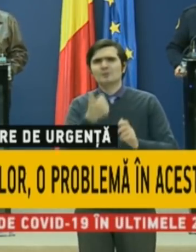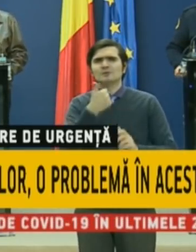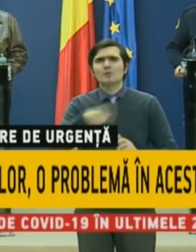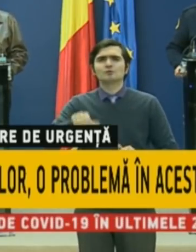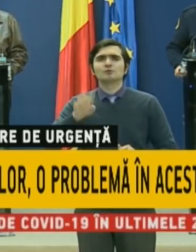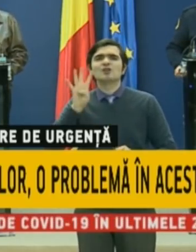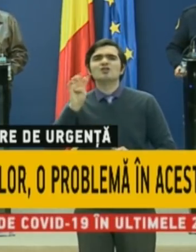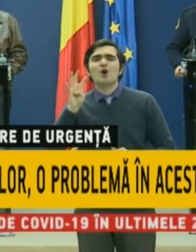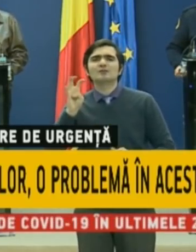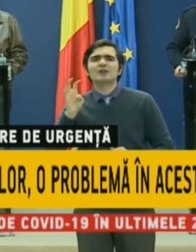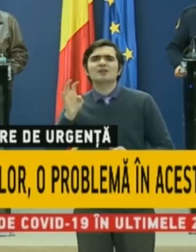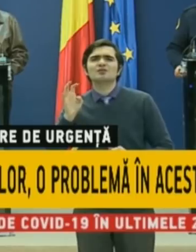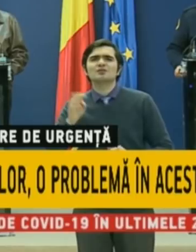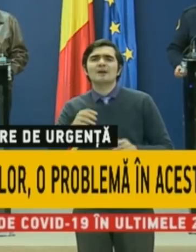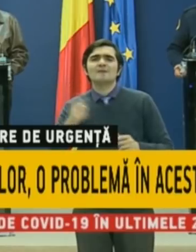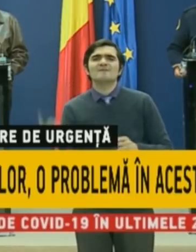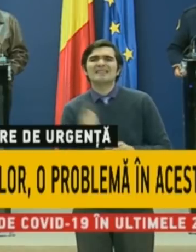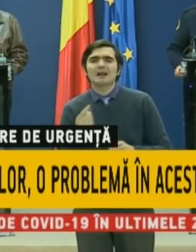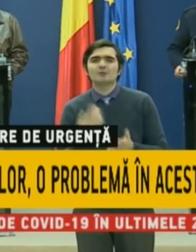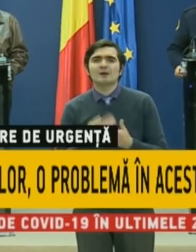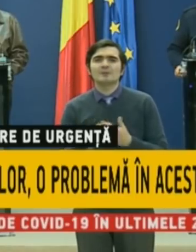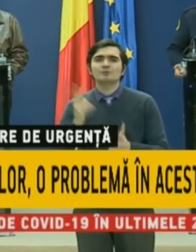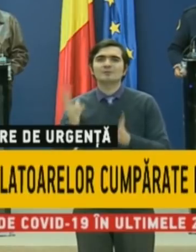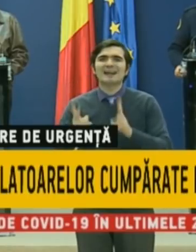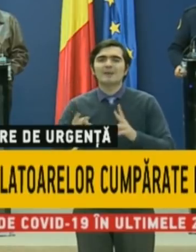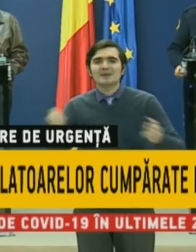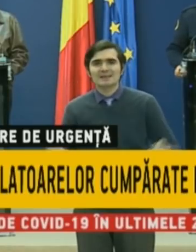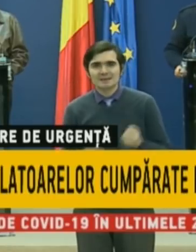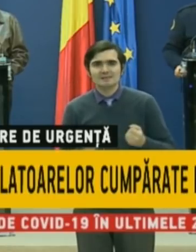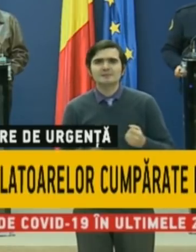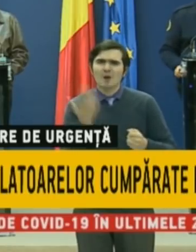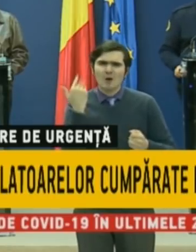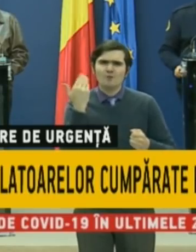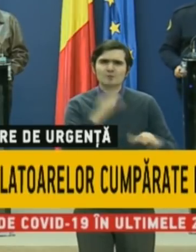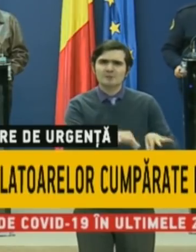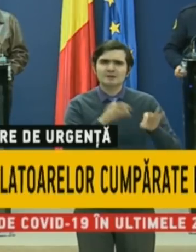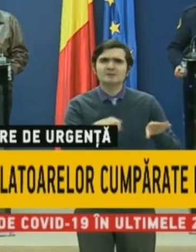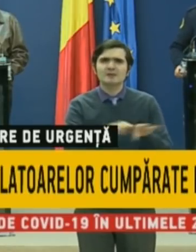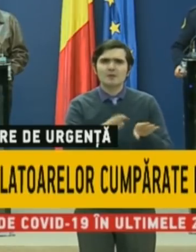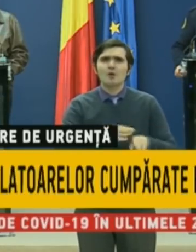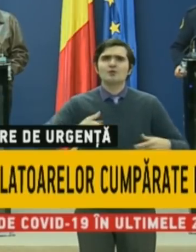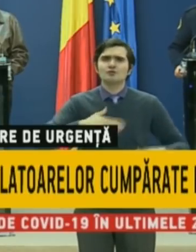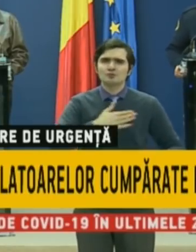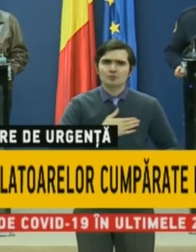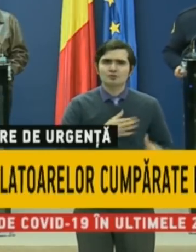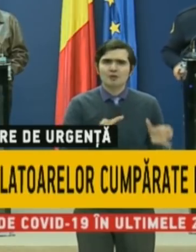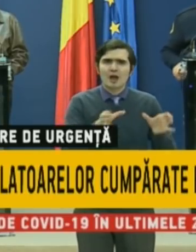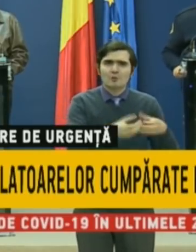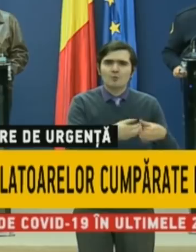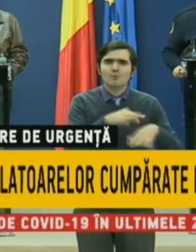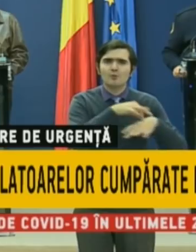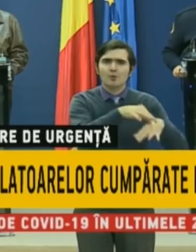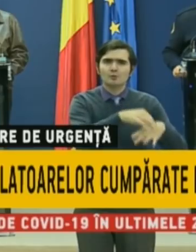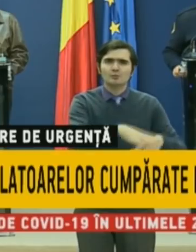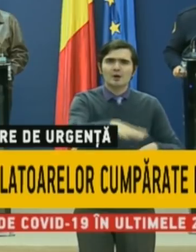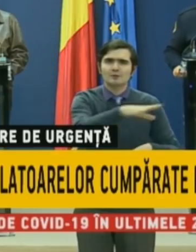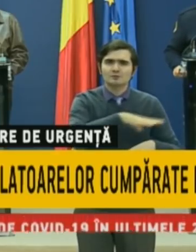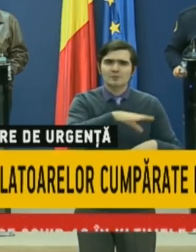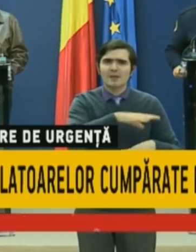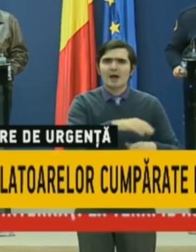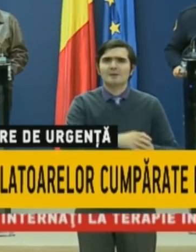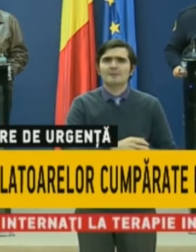190 de ventilatoare de terapie intensivă care au fost identificate de colegii noștri de la grupul de coordonare zonală de anestezie